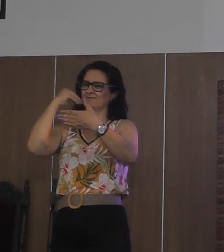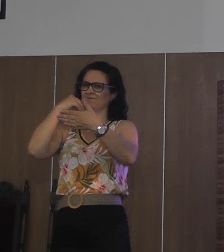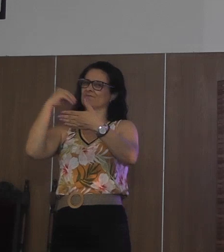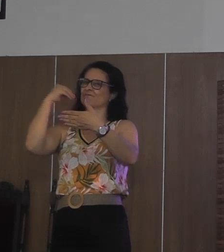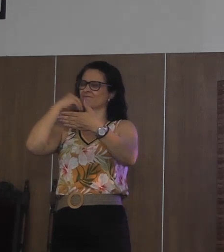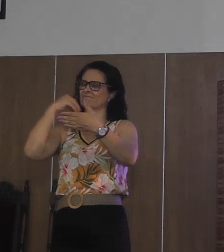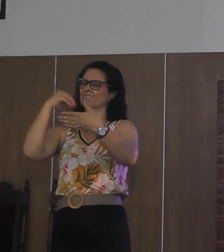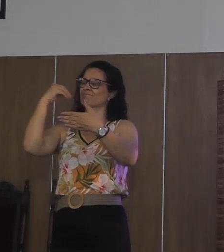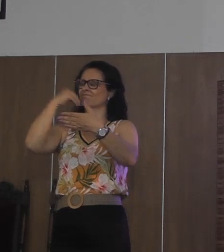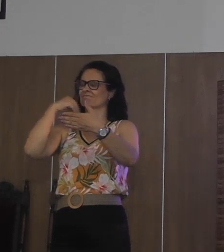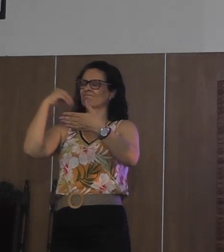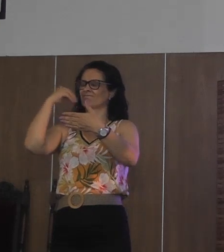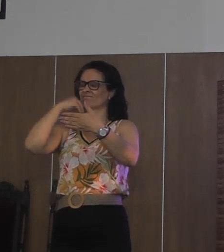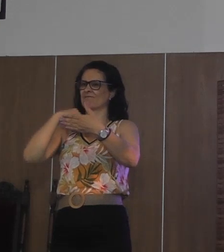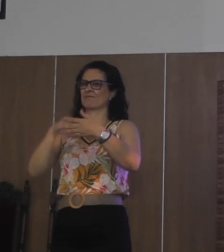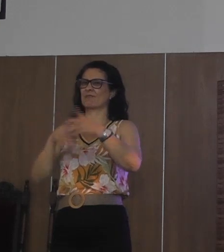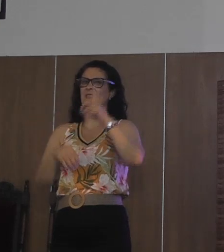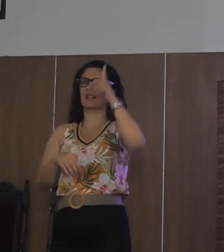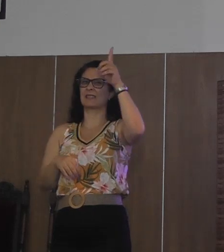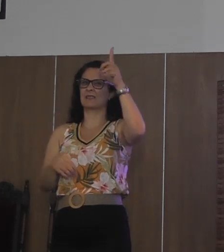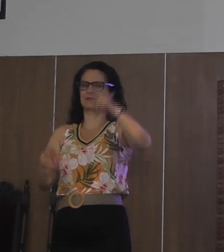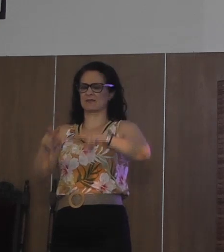Deus não está condicionado a nada,